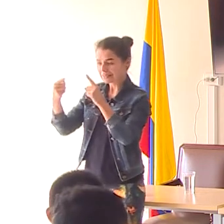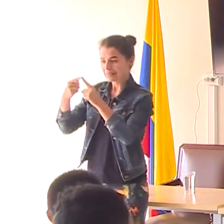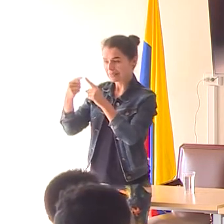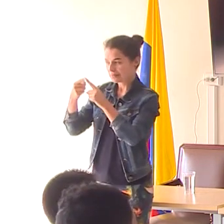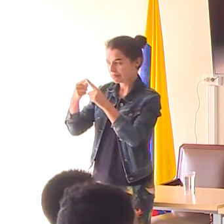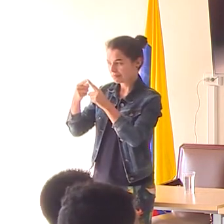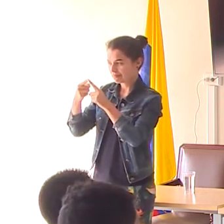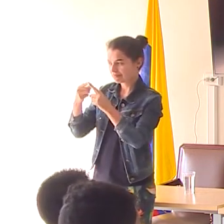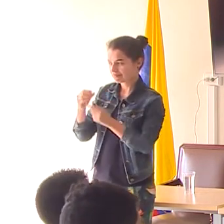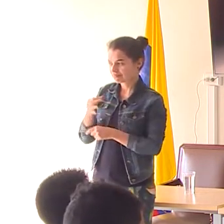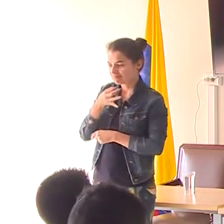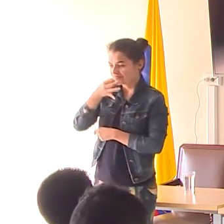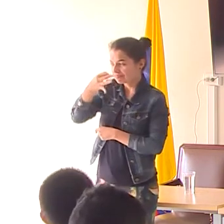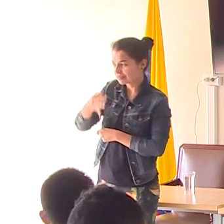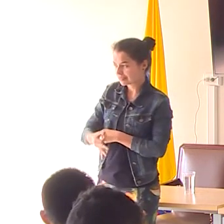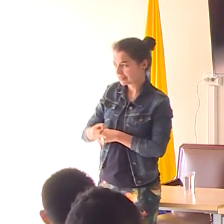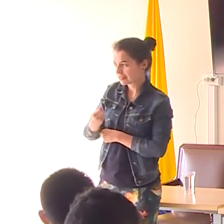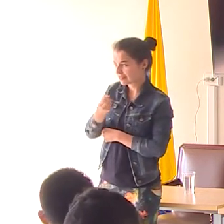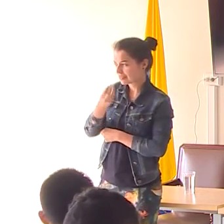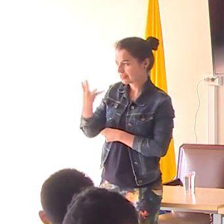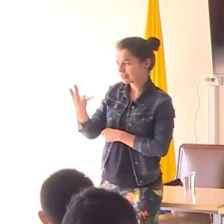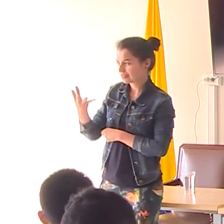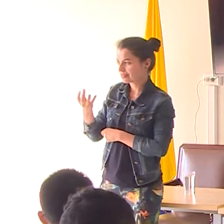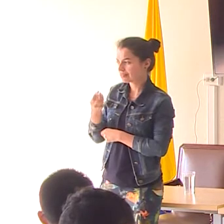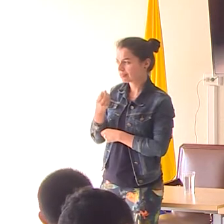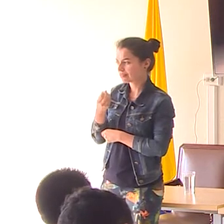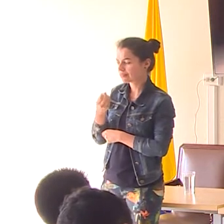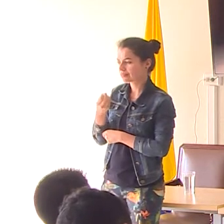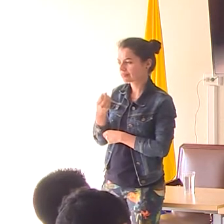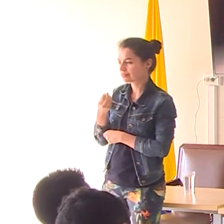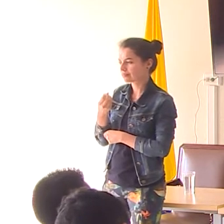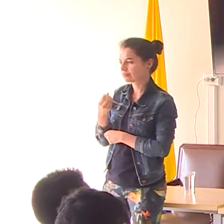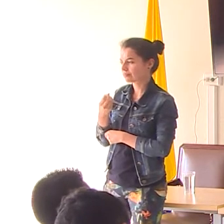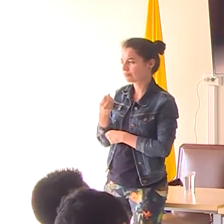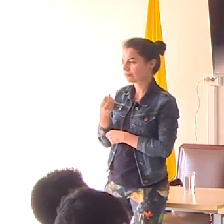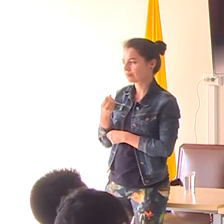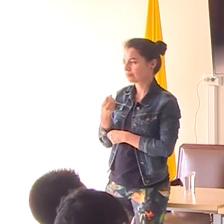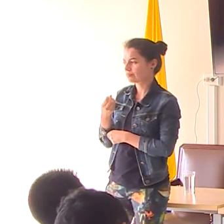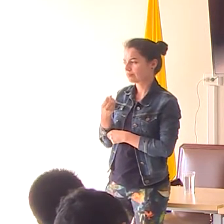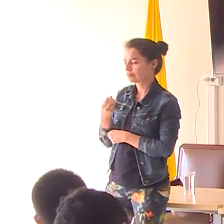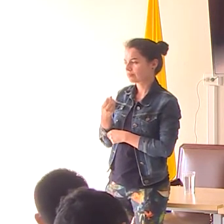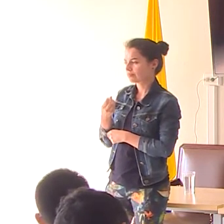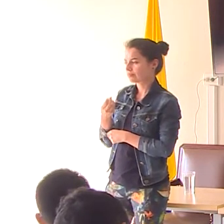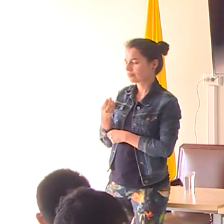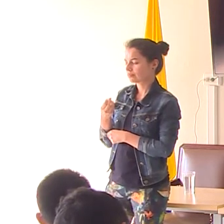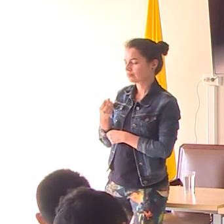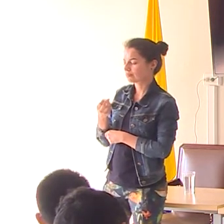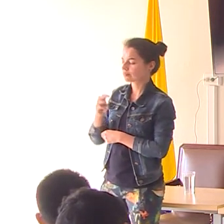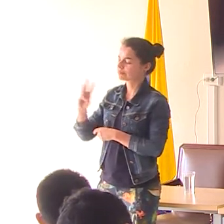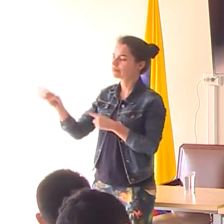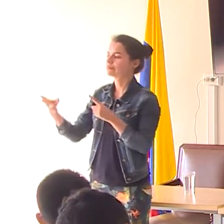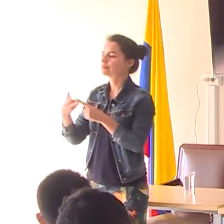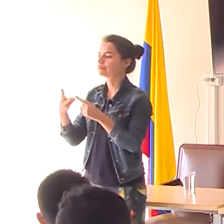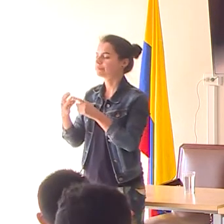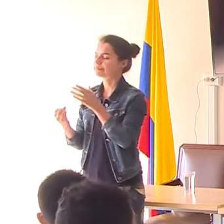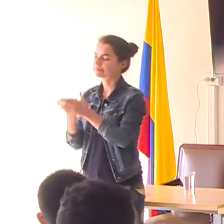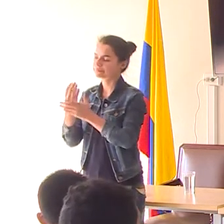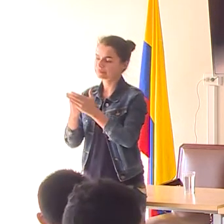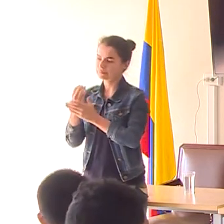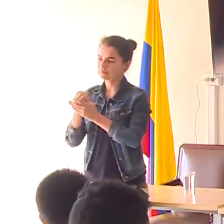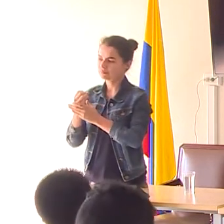un producto de integración de sistemas humanos y naturales y una tercera natura naturaleza que del producto de espacios residuales